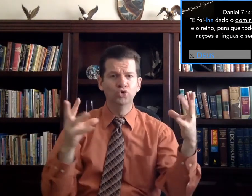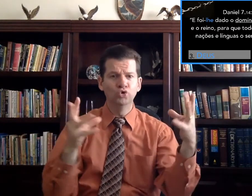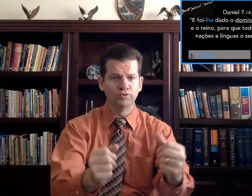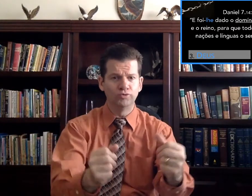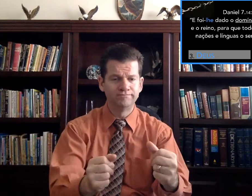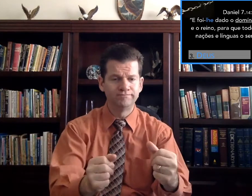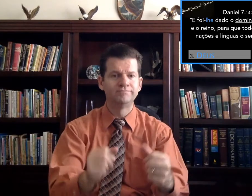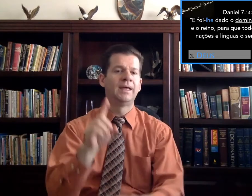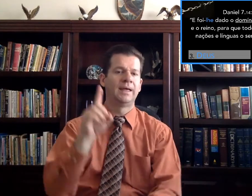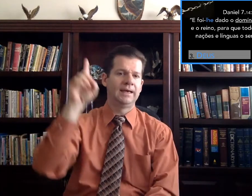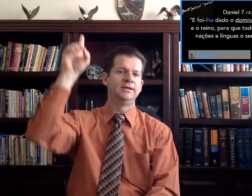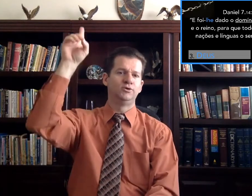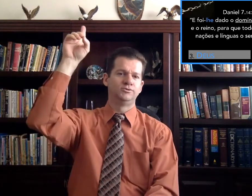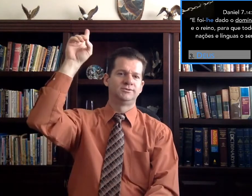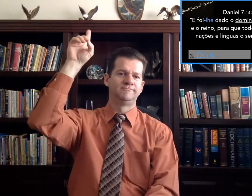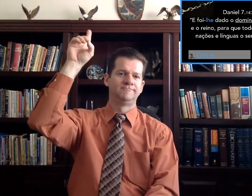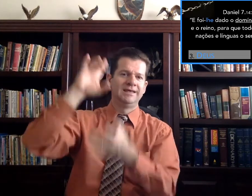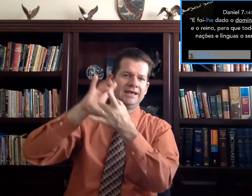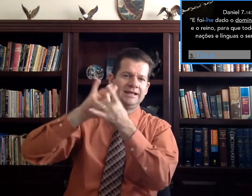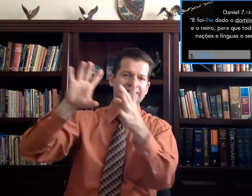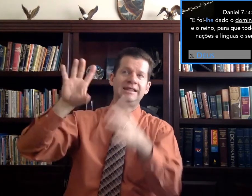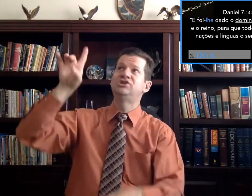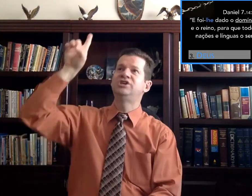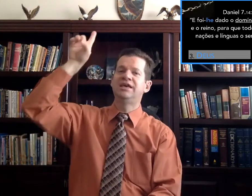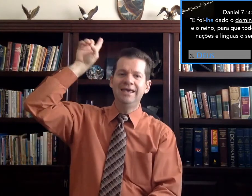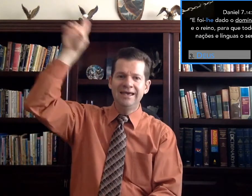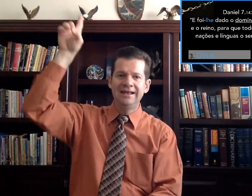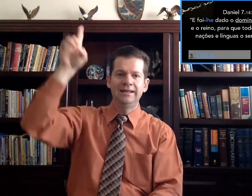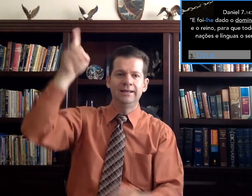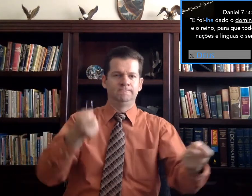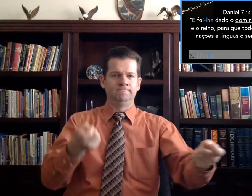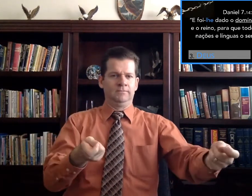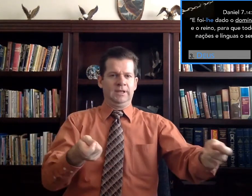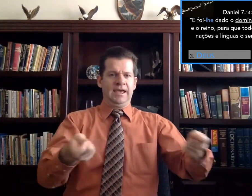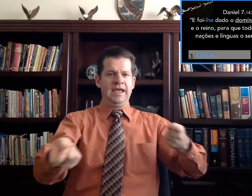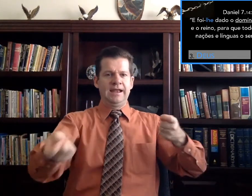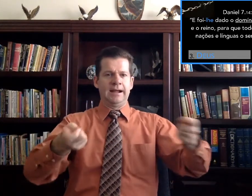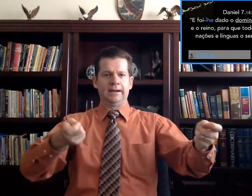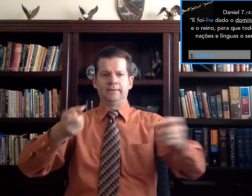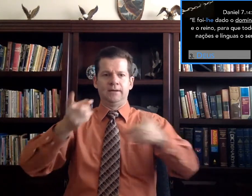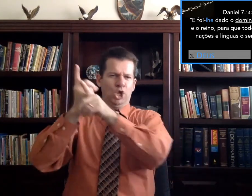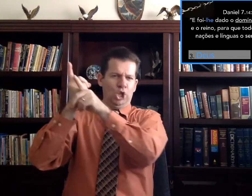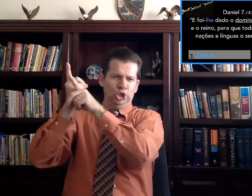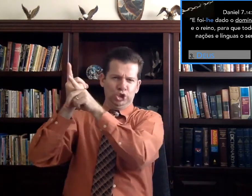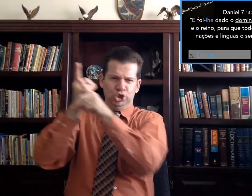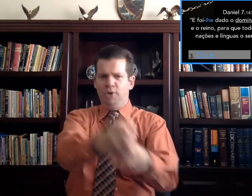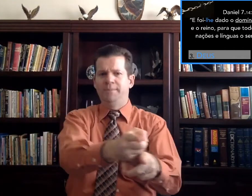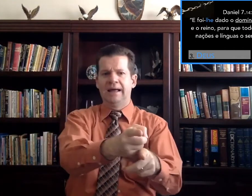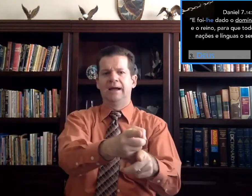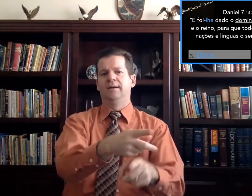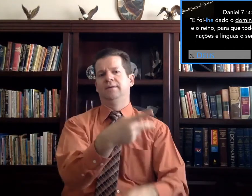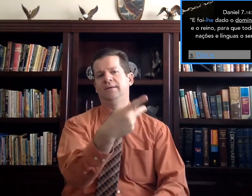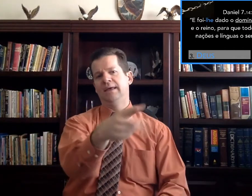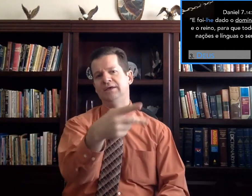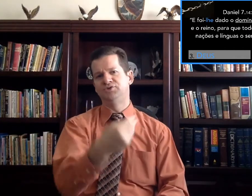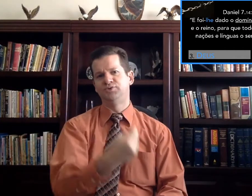tudo é Deus. Deixe Ele reinar, dominar em sua